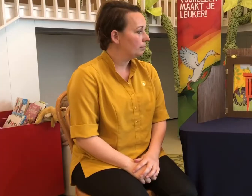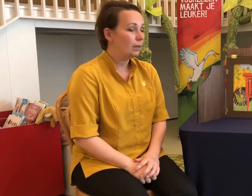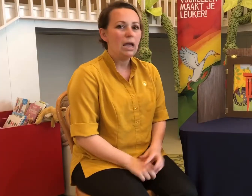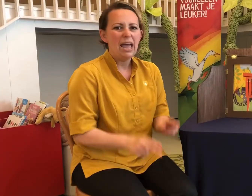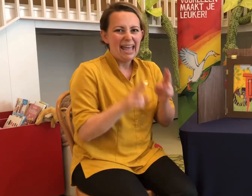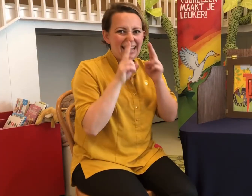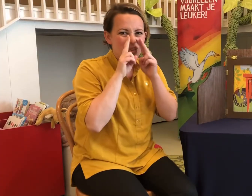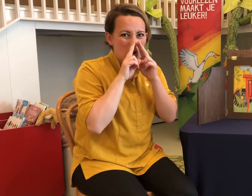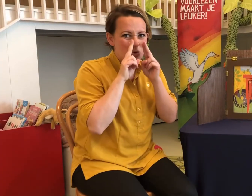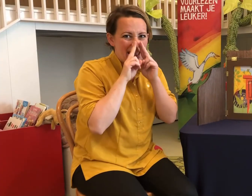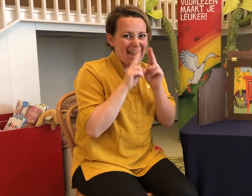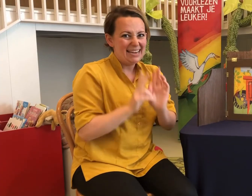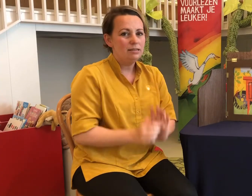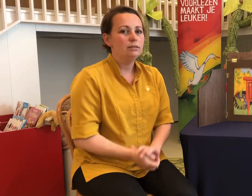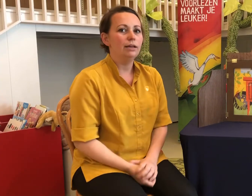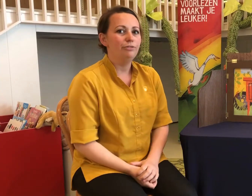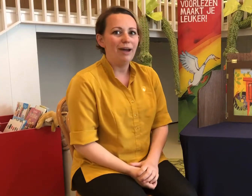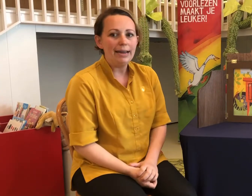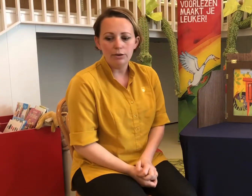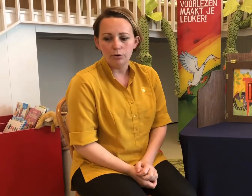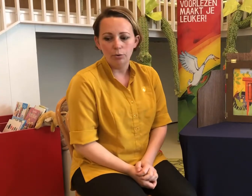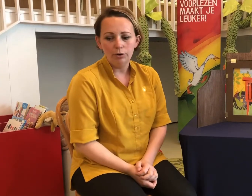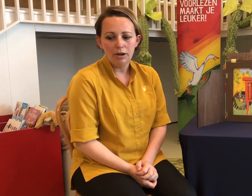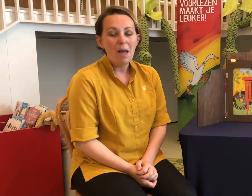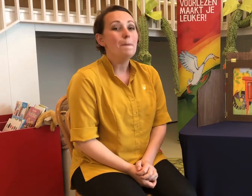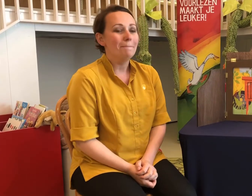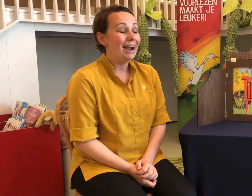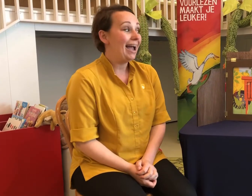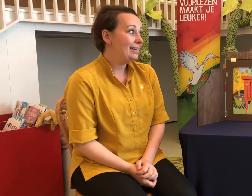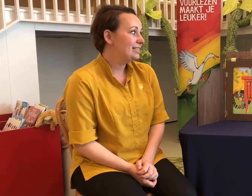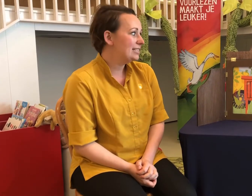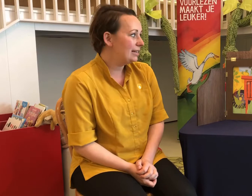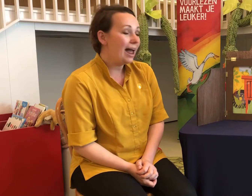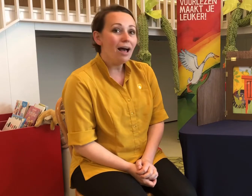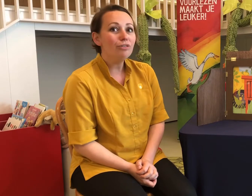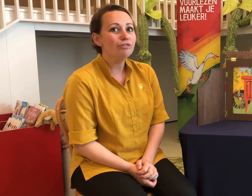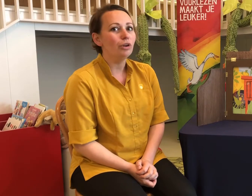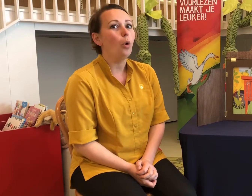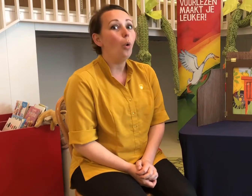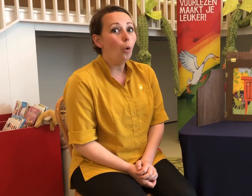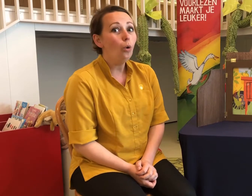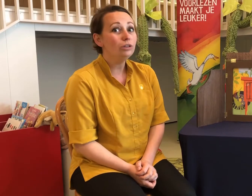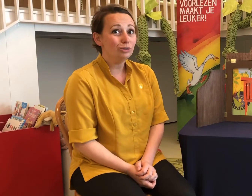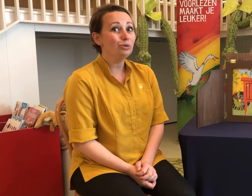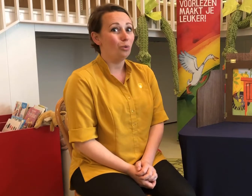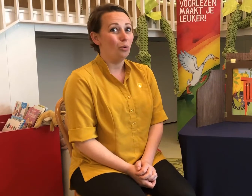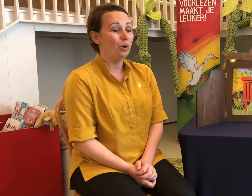Het konijn zegt weinig oor, maar hij straalt van oor tot oor.